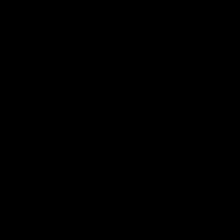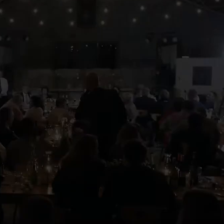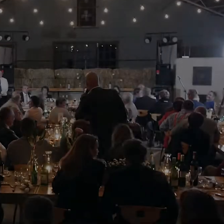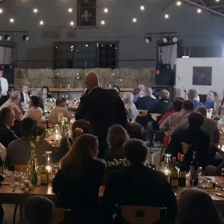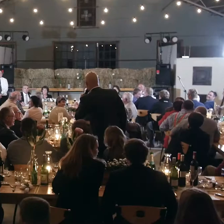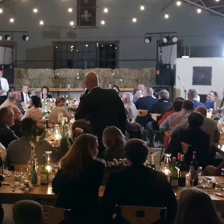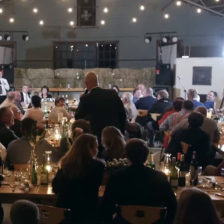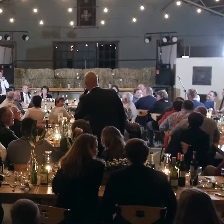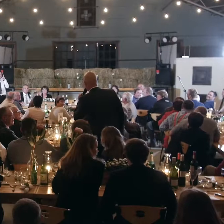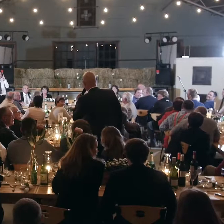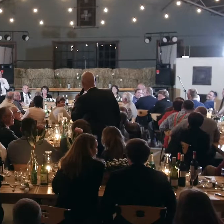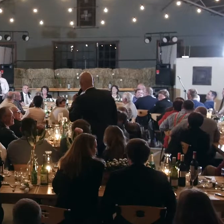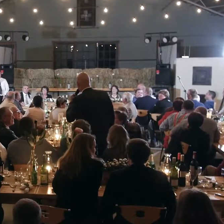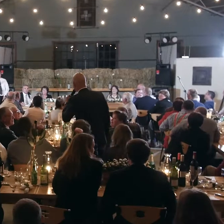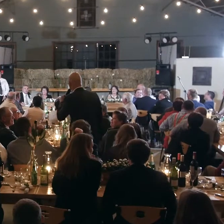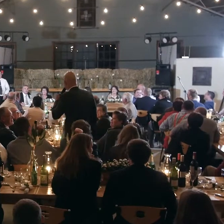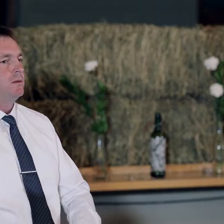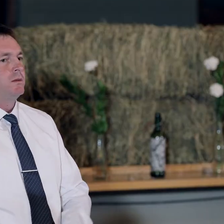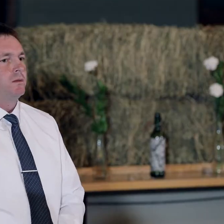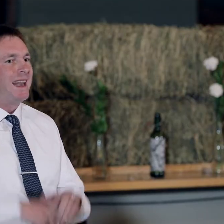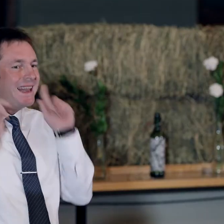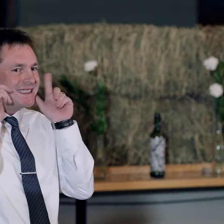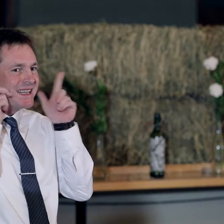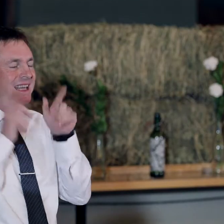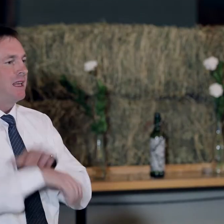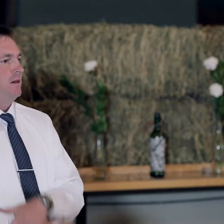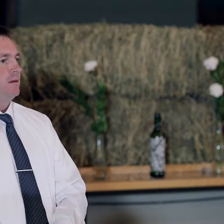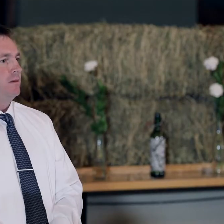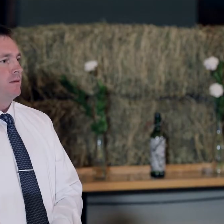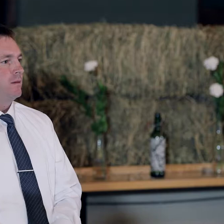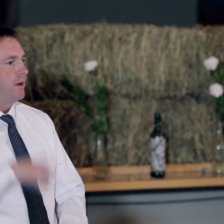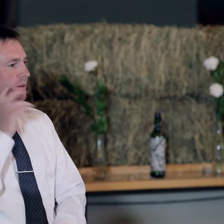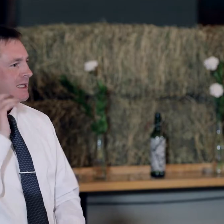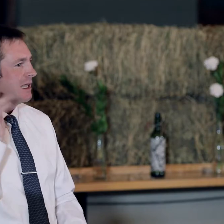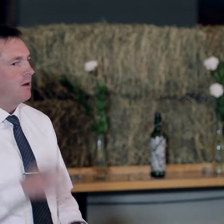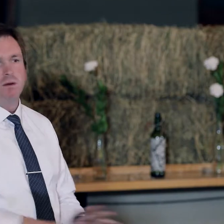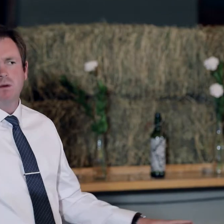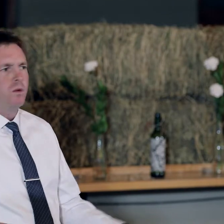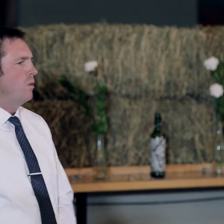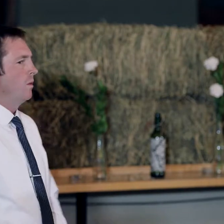Listen properly, listen properly, you sit down,